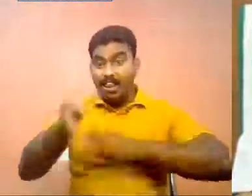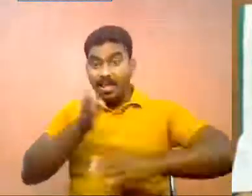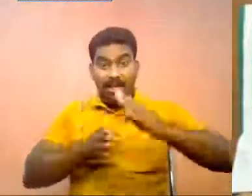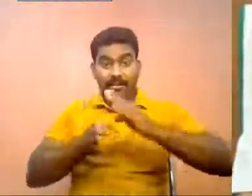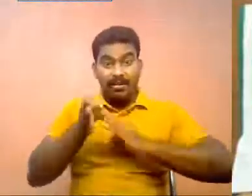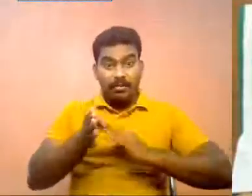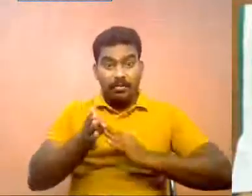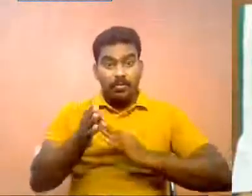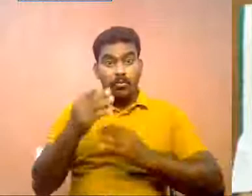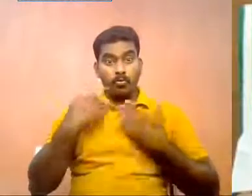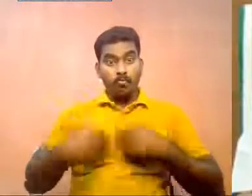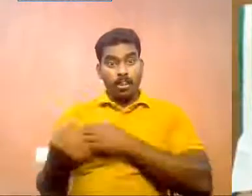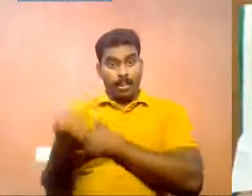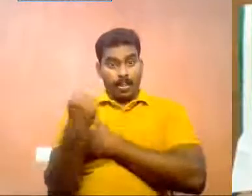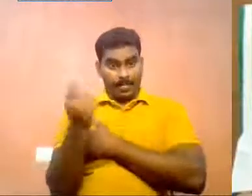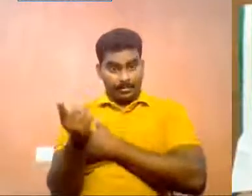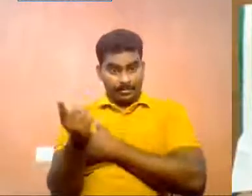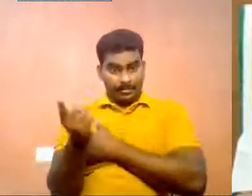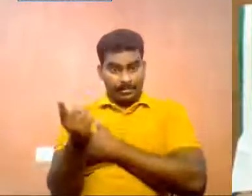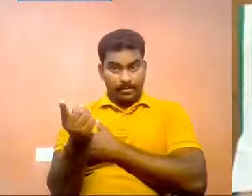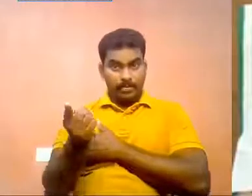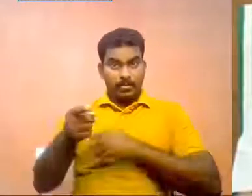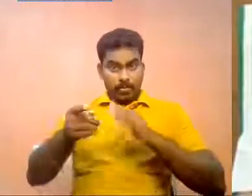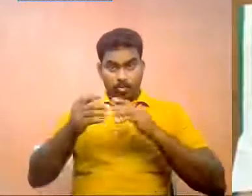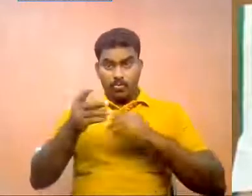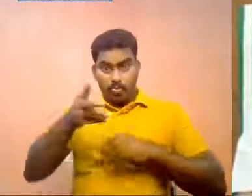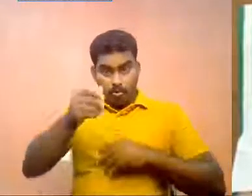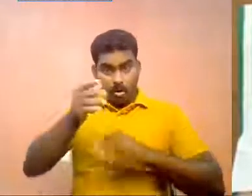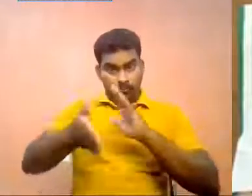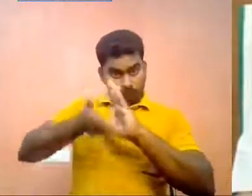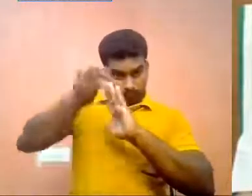മണ്ണിട്ട് റോഡ് മാർഗം തടയലാണോ?